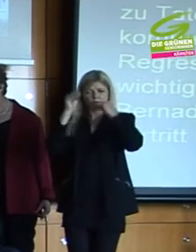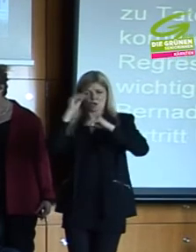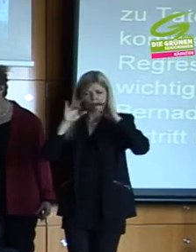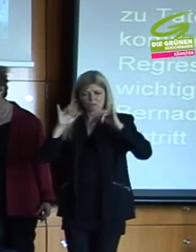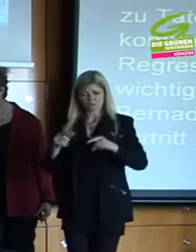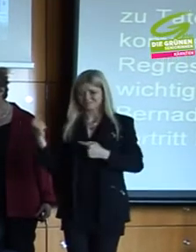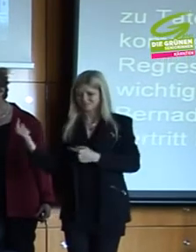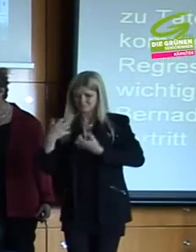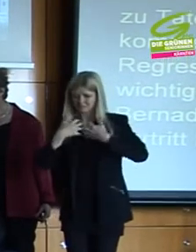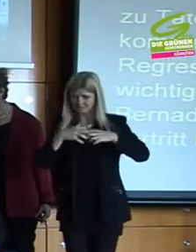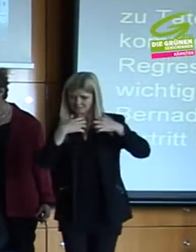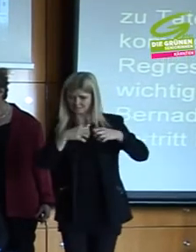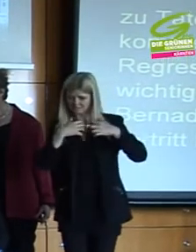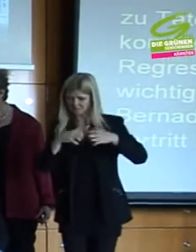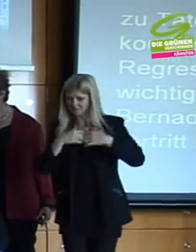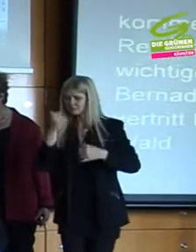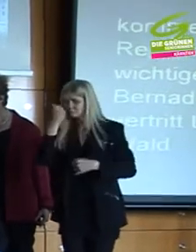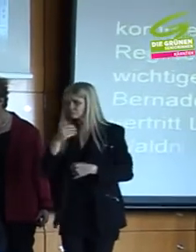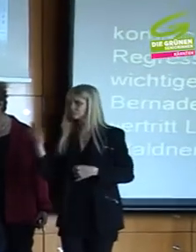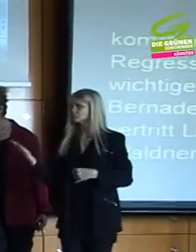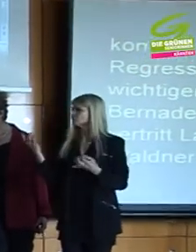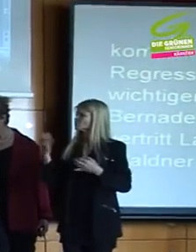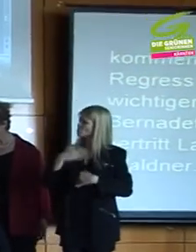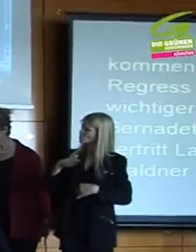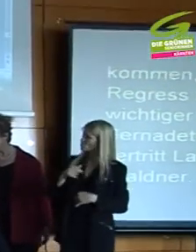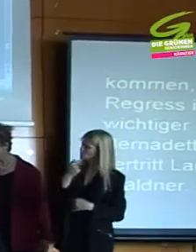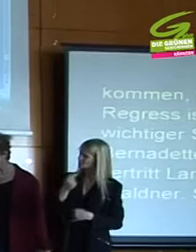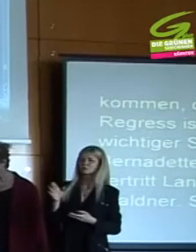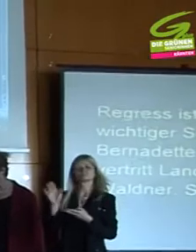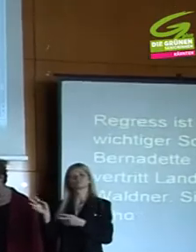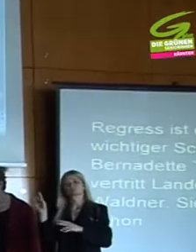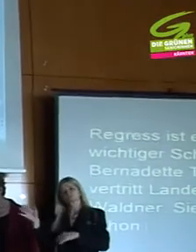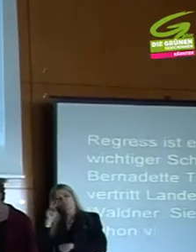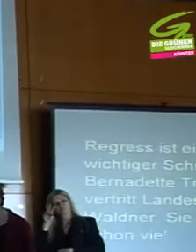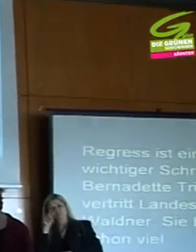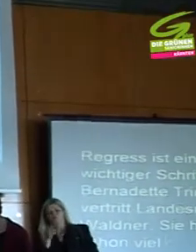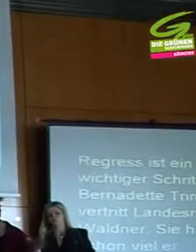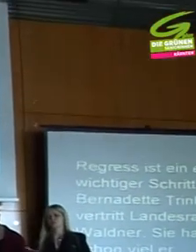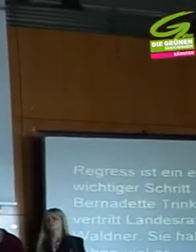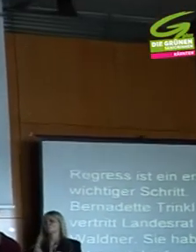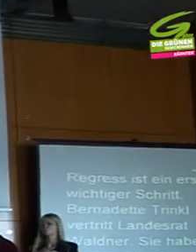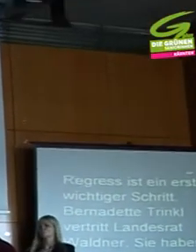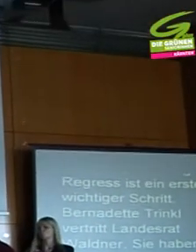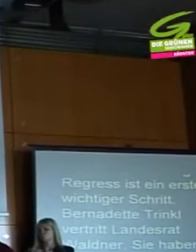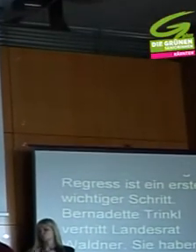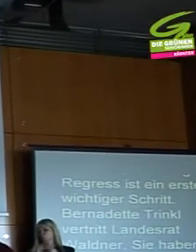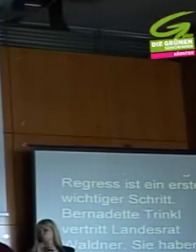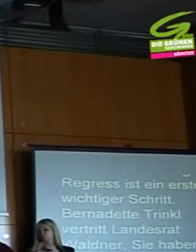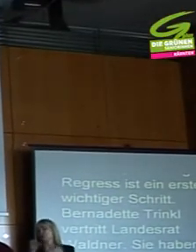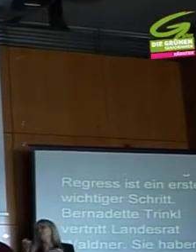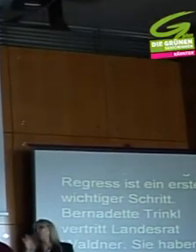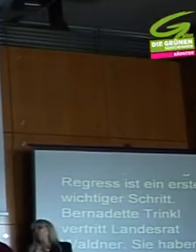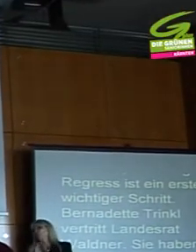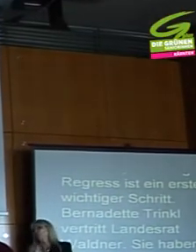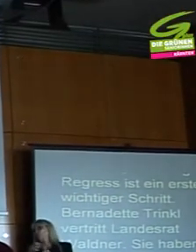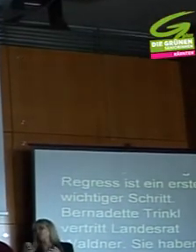einfach selber erzählen, was Sie jetzt sagen möchten aus Ihrem Blickwinkel und vielleicht auch im Hinblick auf das, was Dr. Waldner,